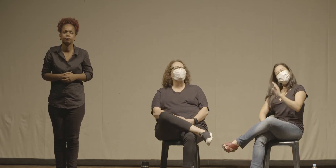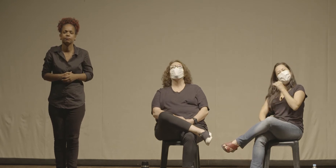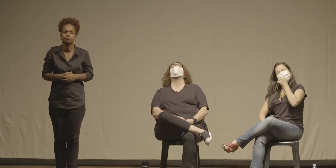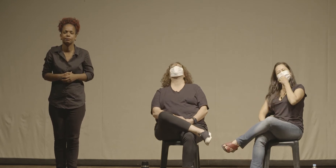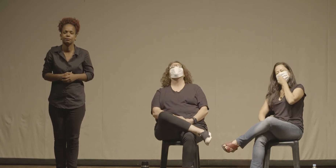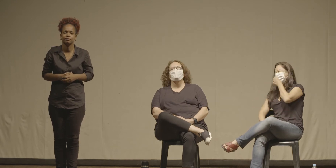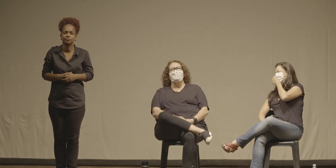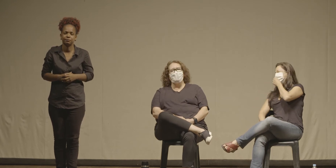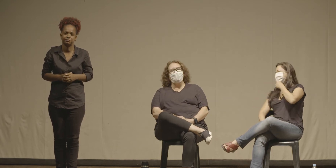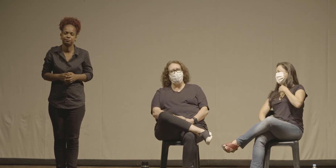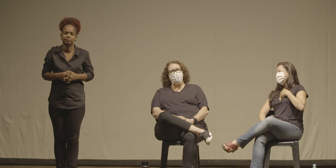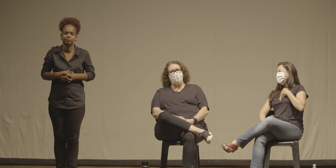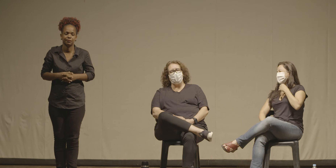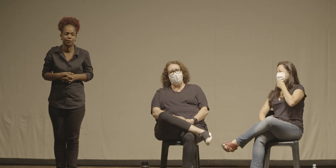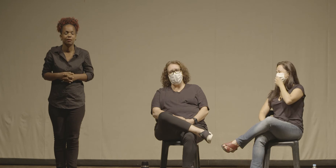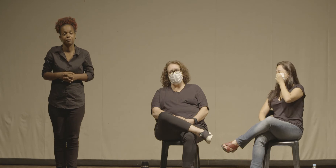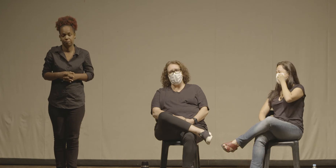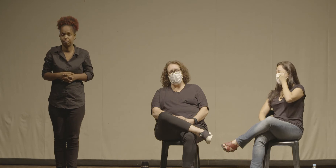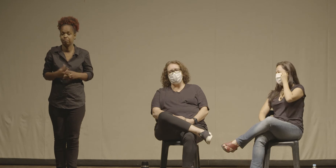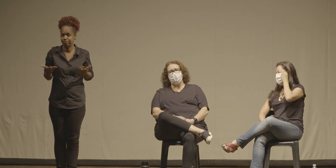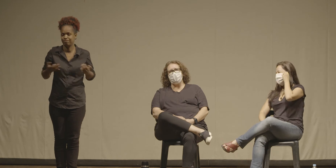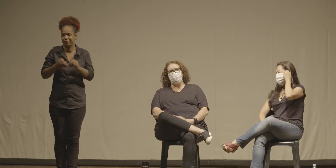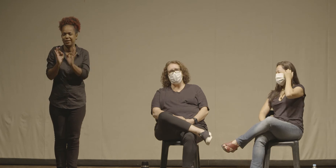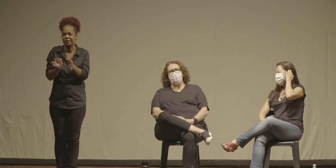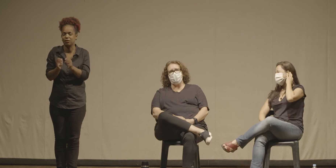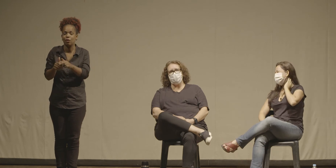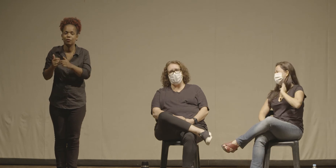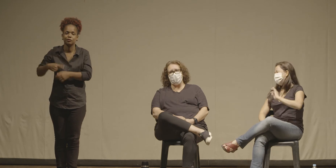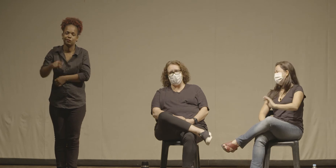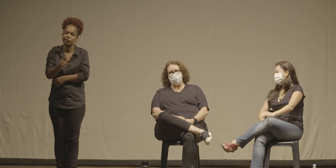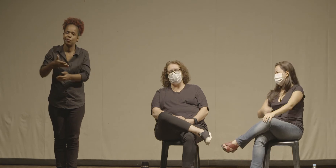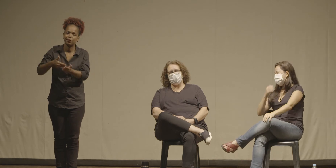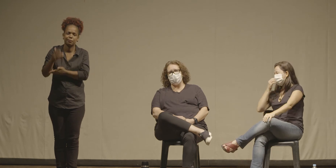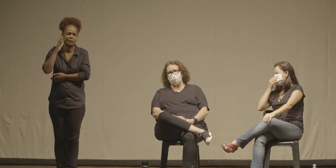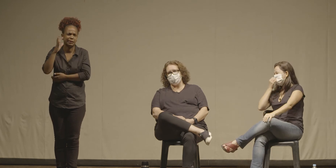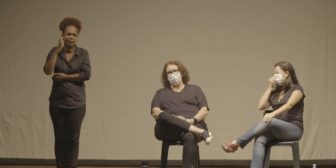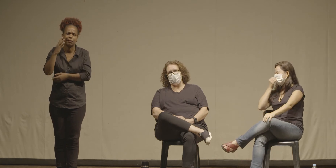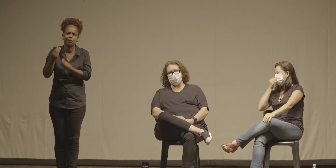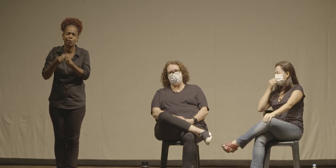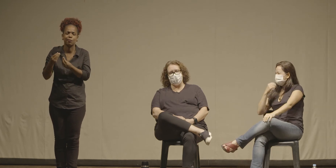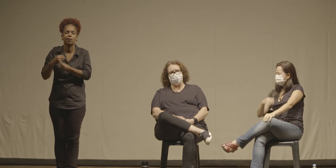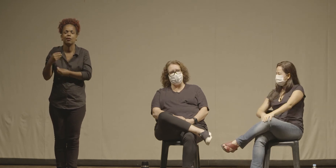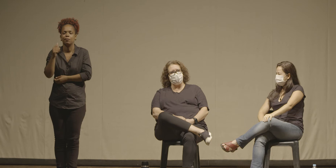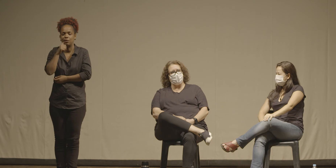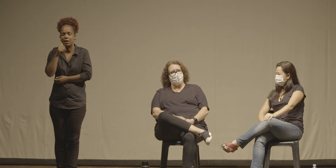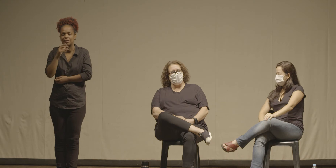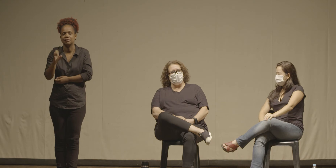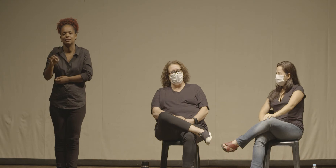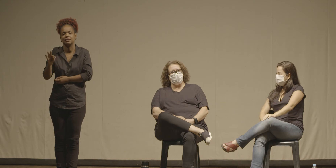Pode falar. Mas é exatamente isso. Quando a gente começou a pensar sobre distribuição do Mulheres à